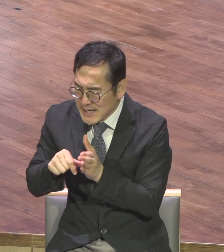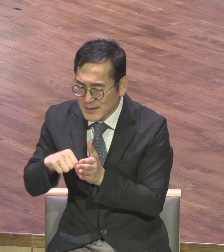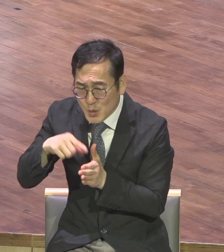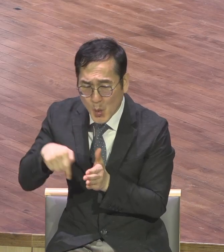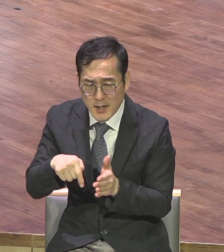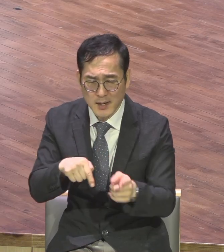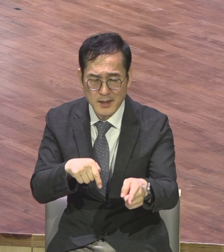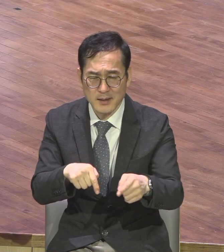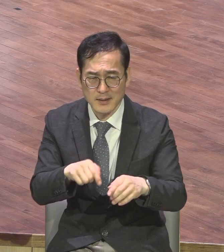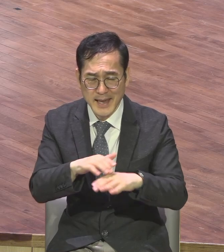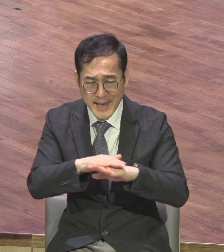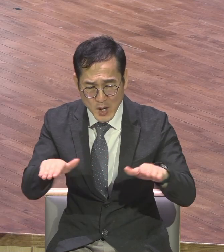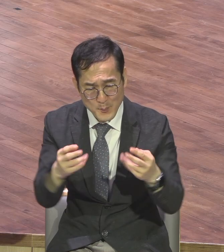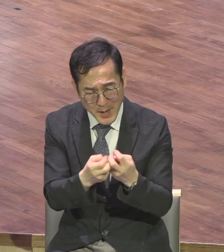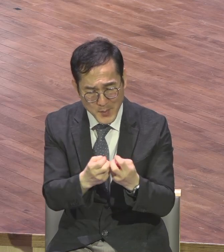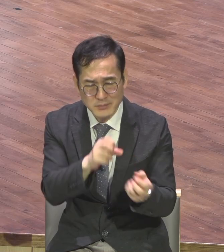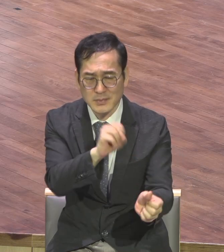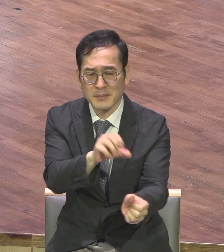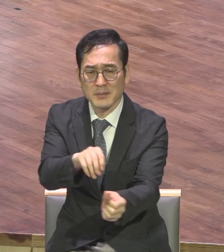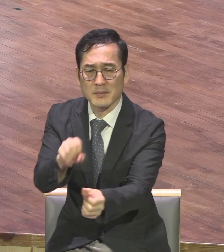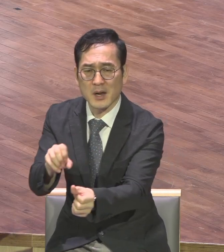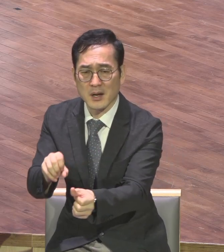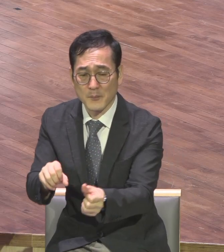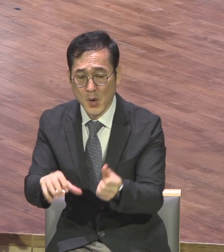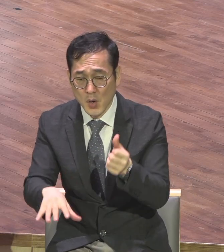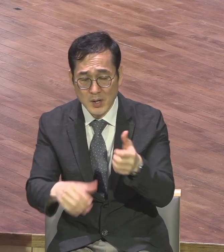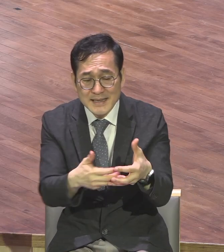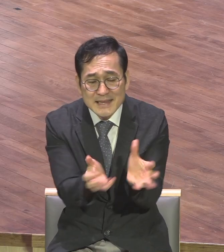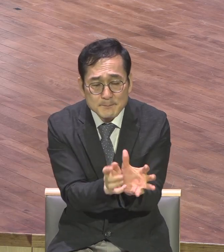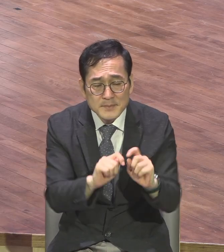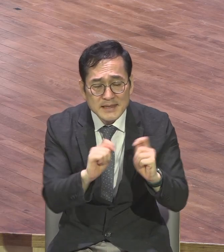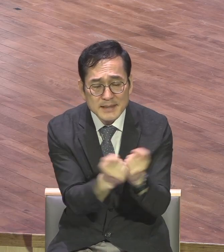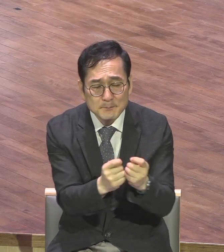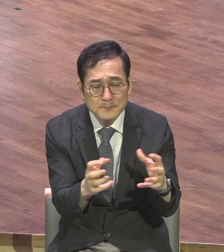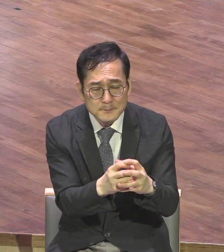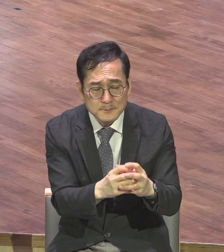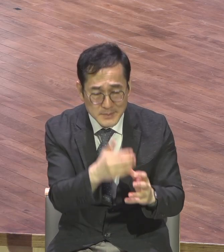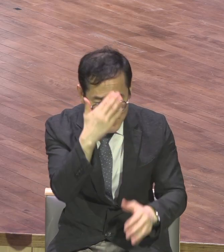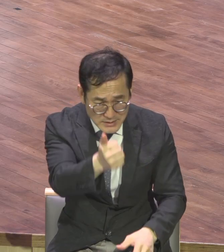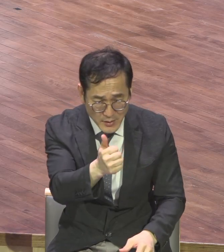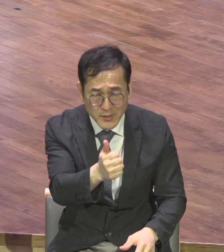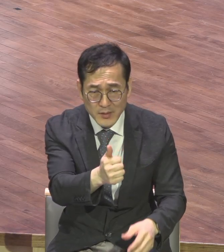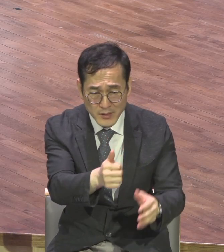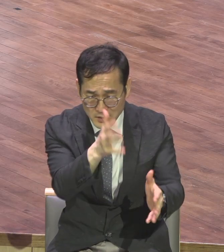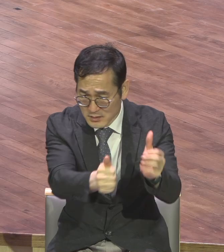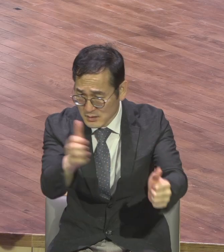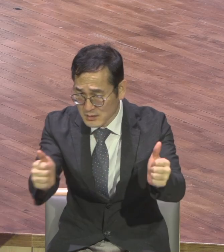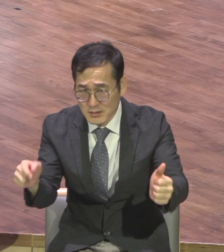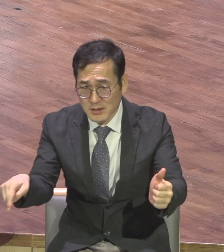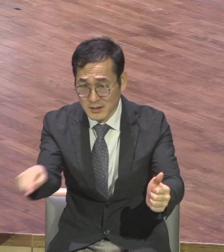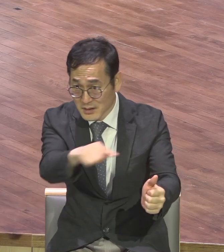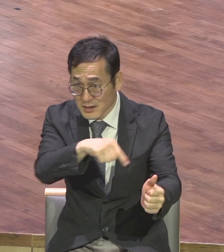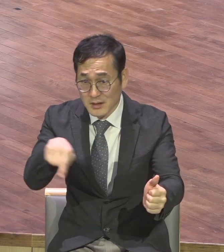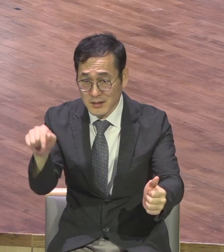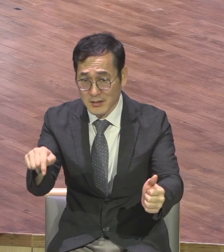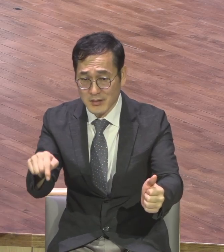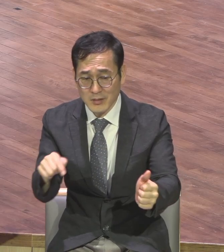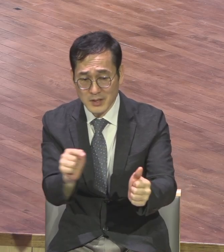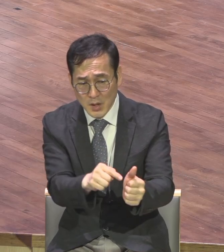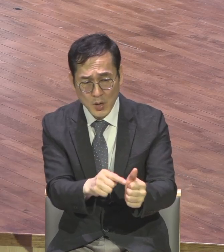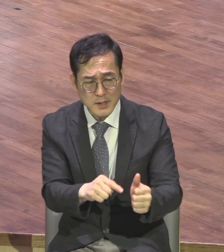답을. 답을, 생애 답을 주는 것이 이것이 팀사이에요. 여러분 답 가지고 있잖아요. 답 없는 사람은 이거 팀사이